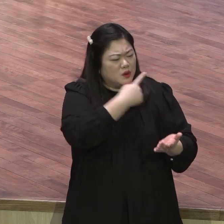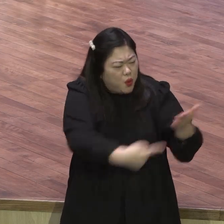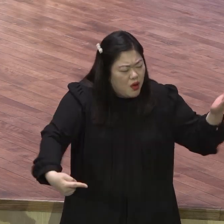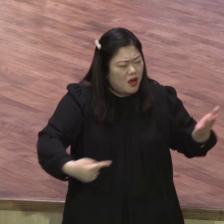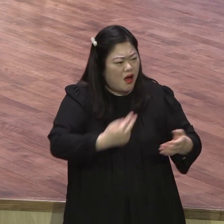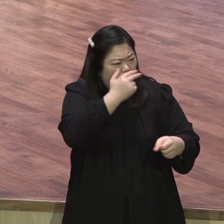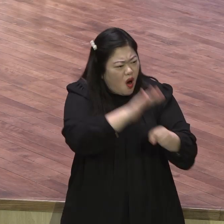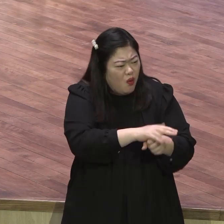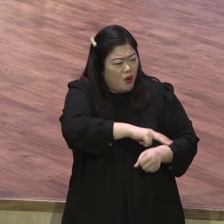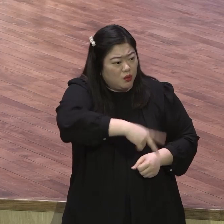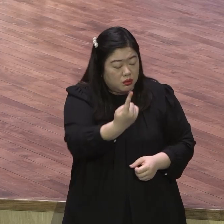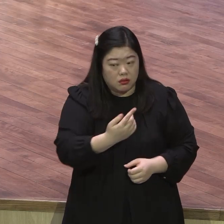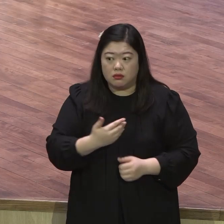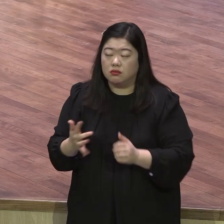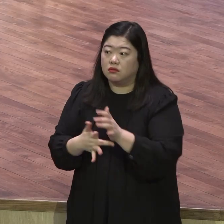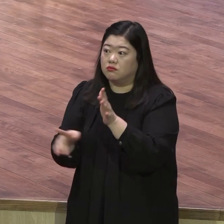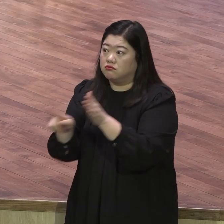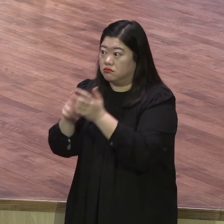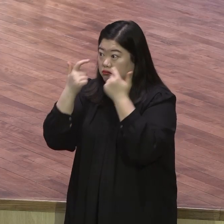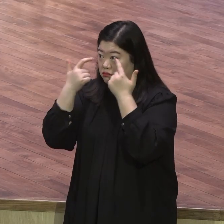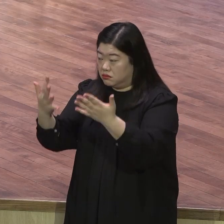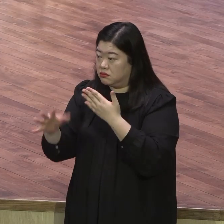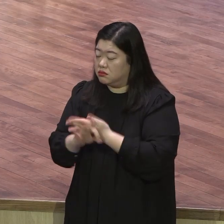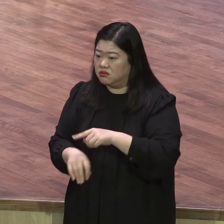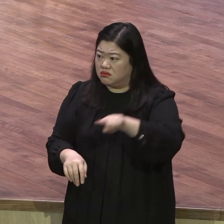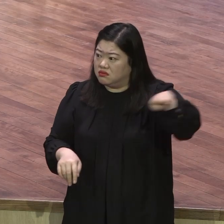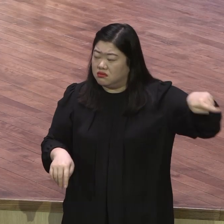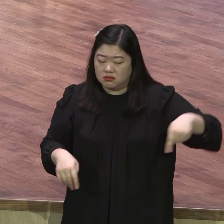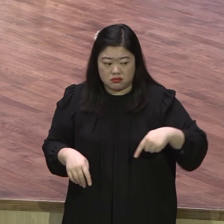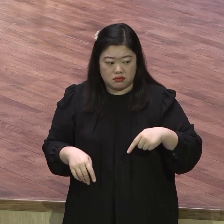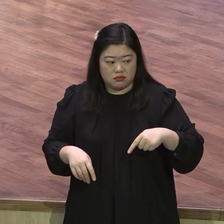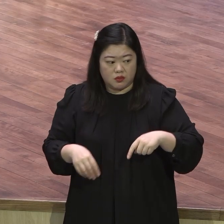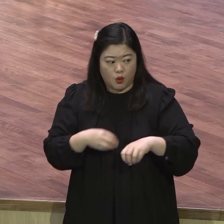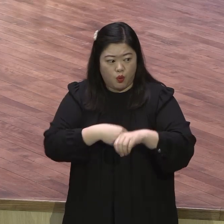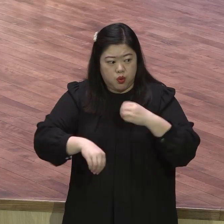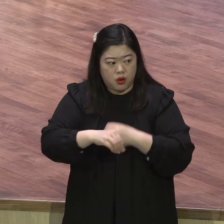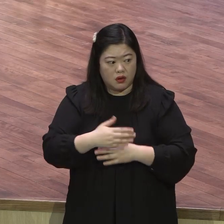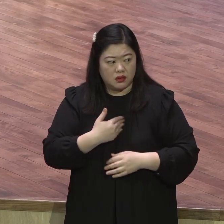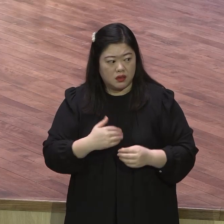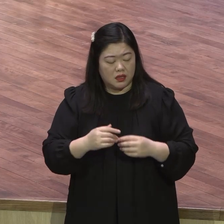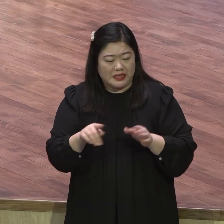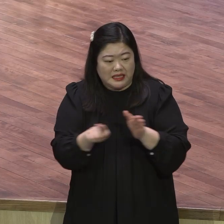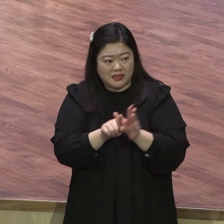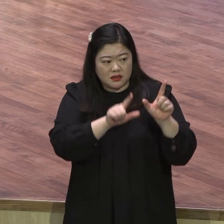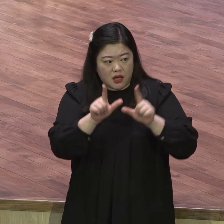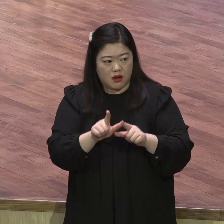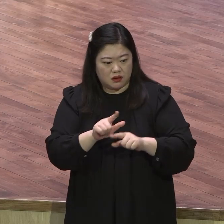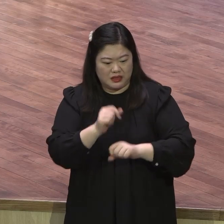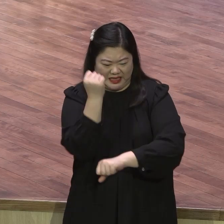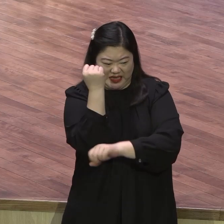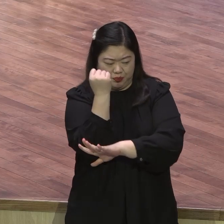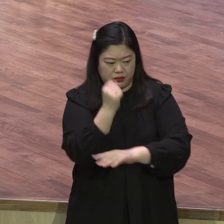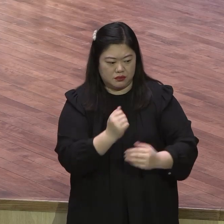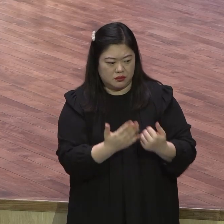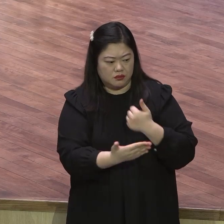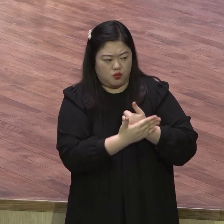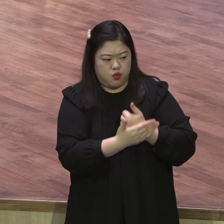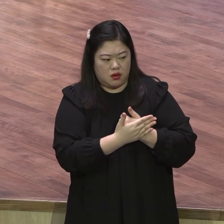오히려 발판이 됩니다. 여러분이 신앙의 큰 발판이 된다는 사실을 여러분이 믿고